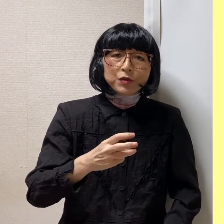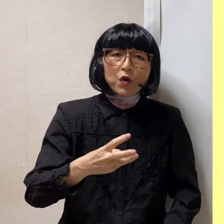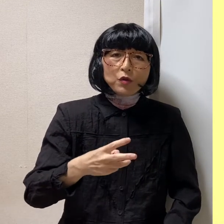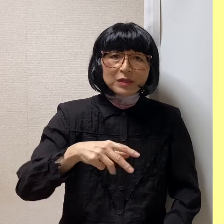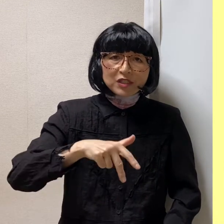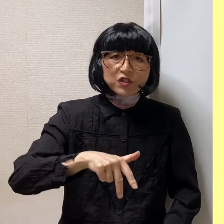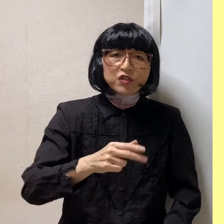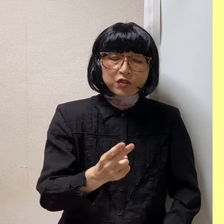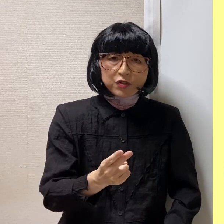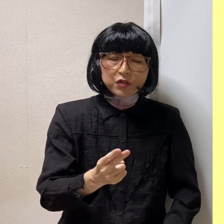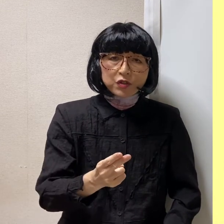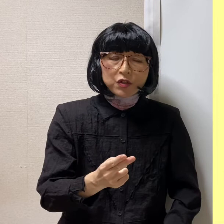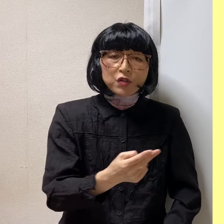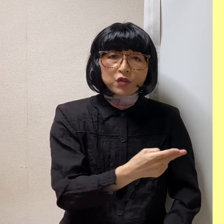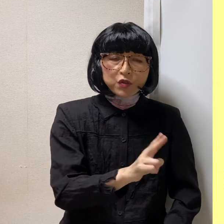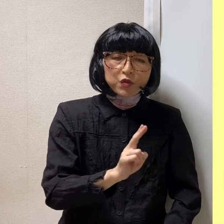They promised to play.